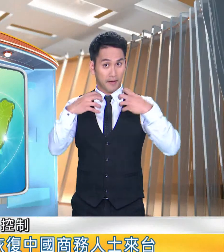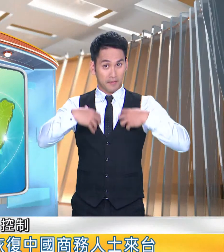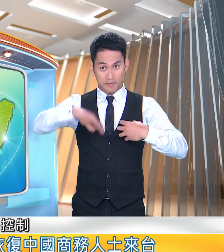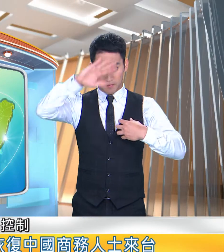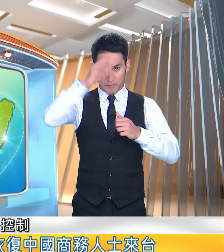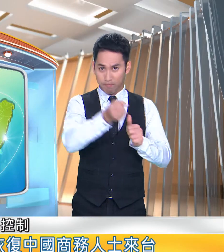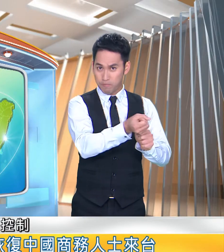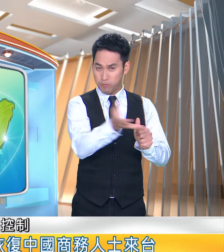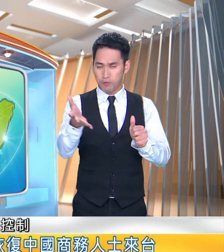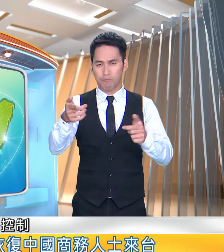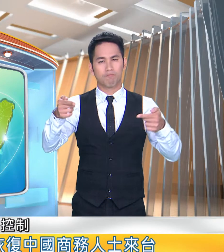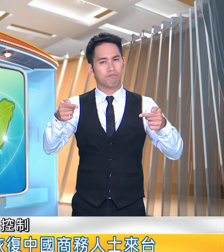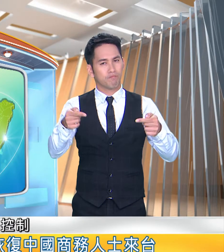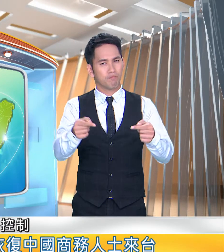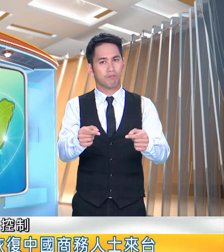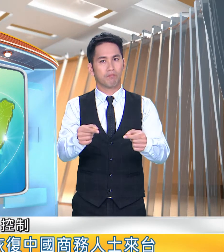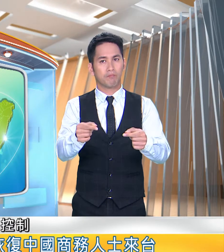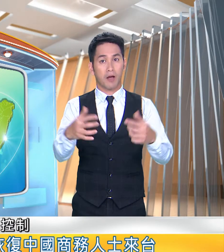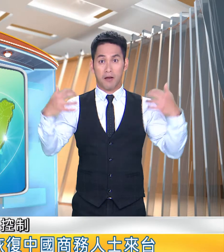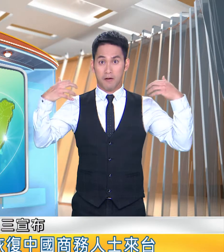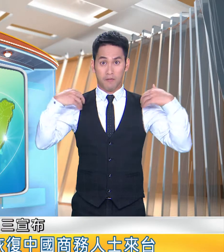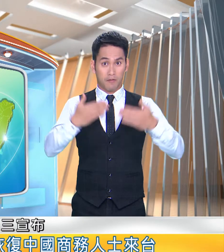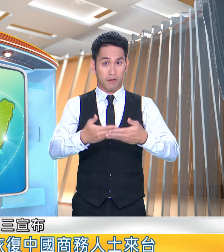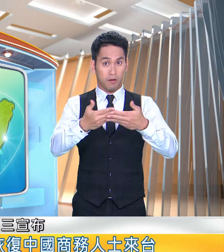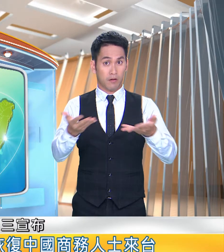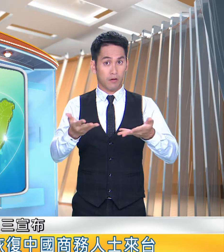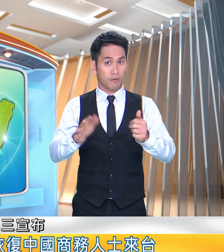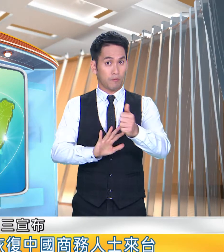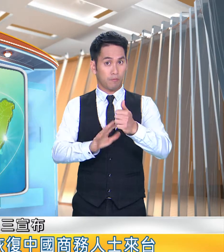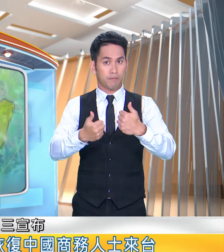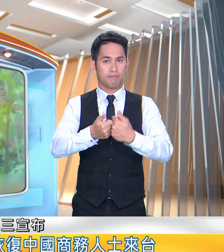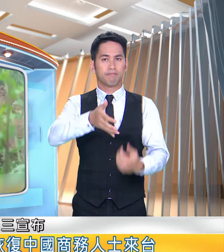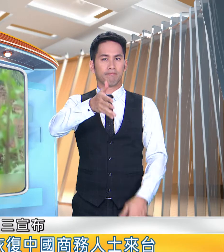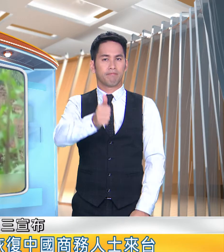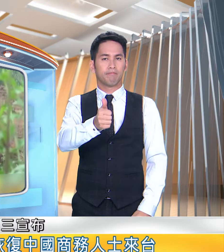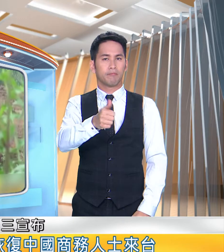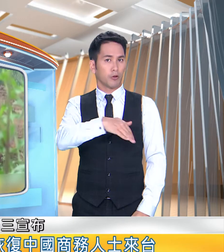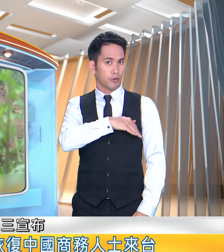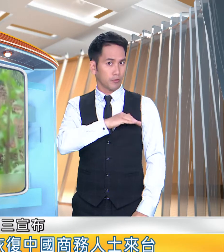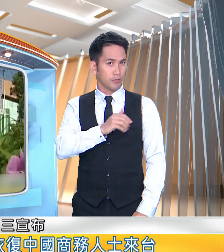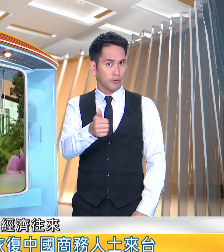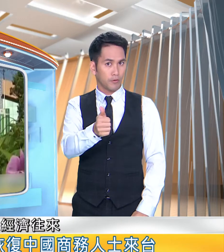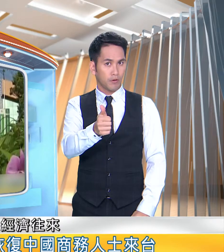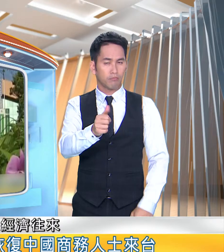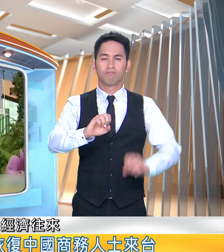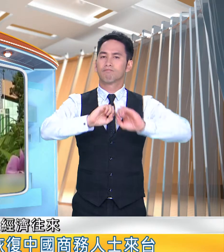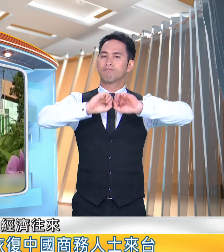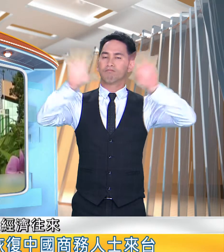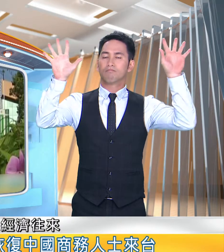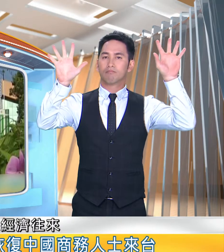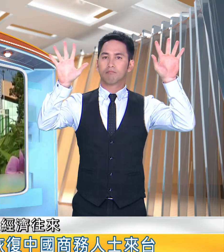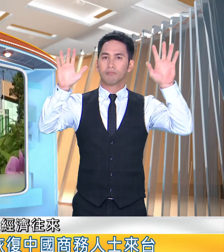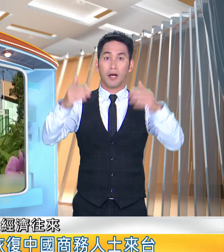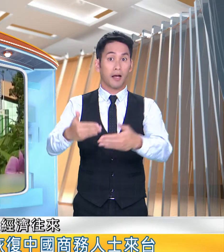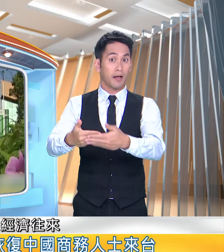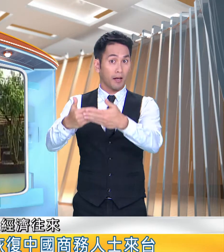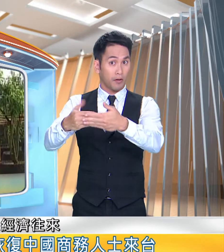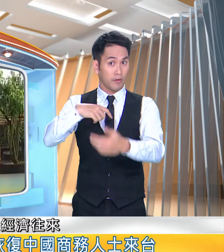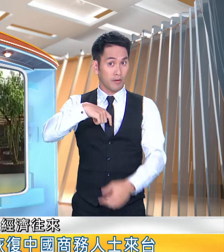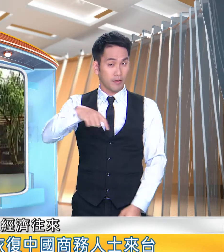因为疫情逐渐被控制，陆委会主委邱泰三宣布，基于活化两岸的经济往